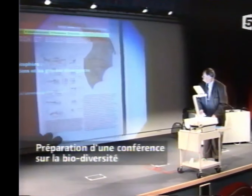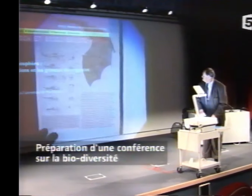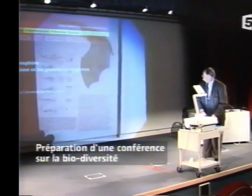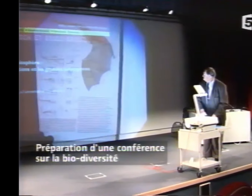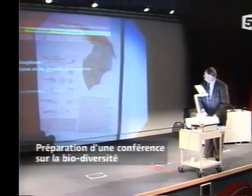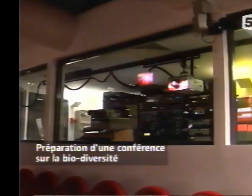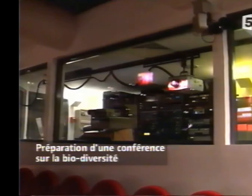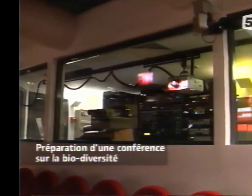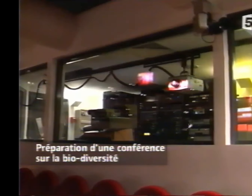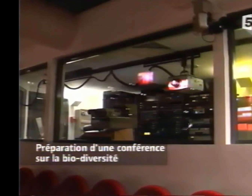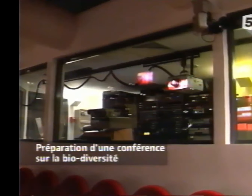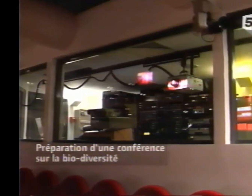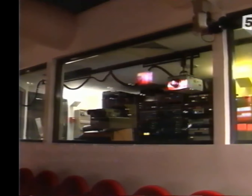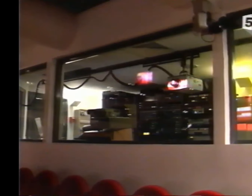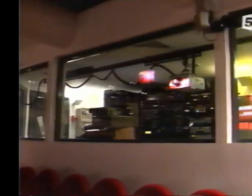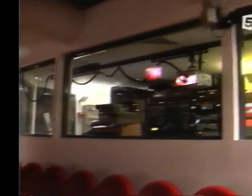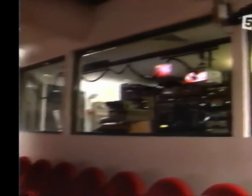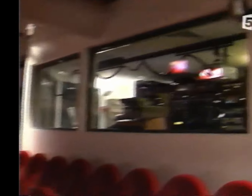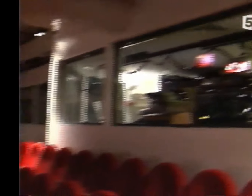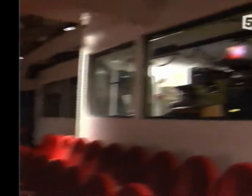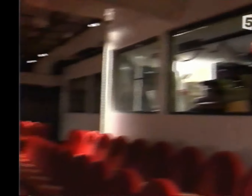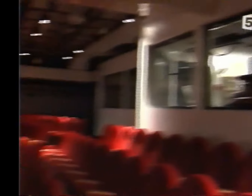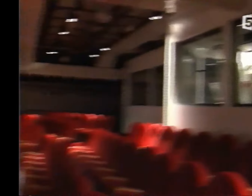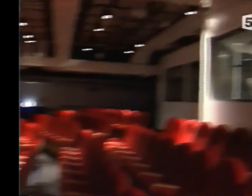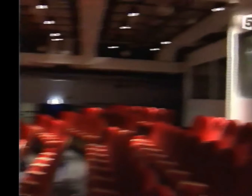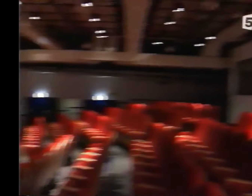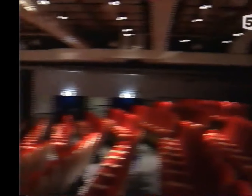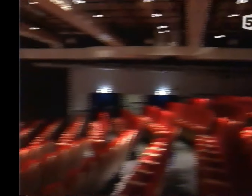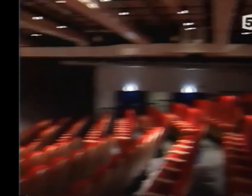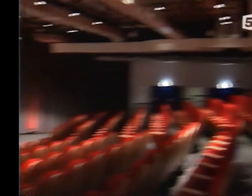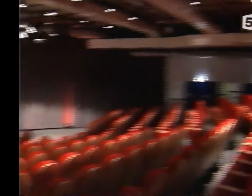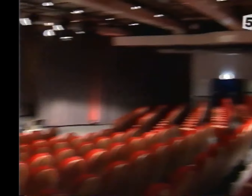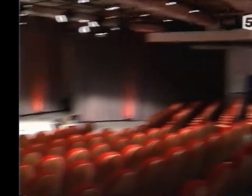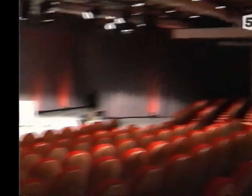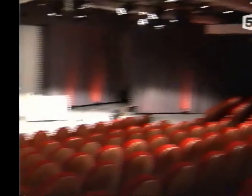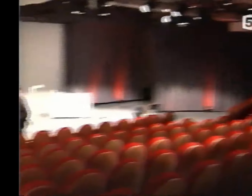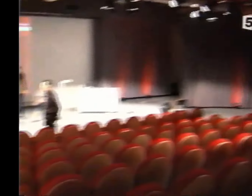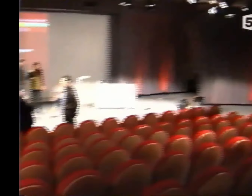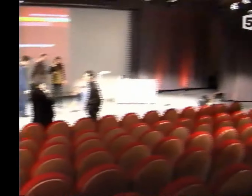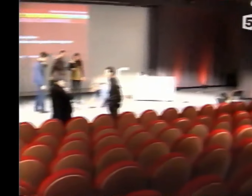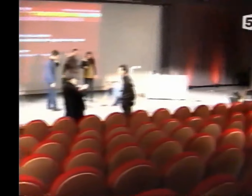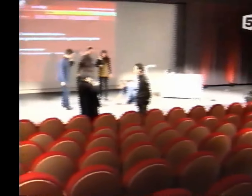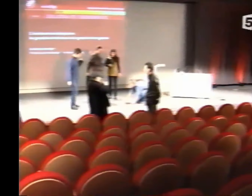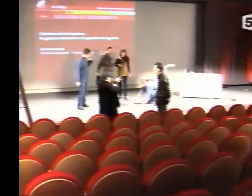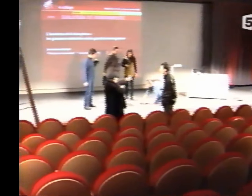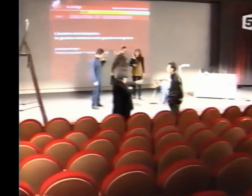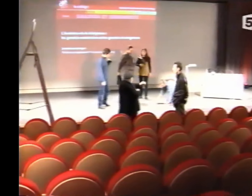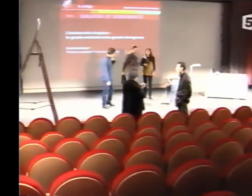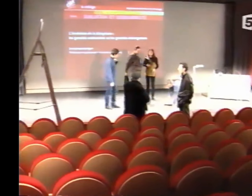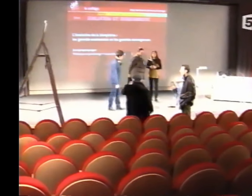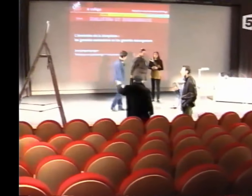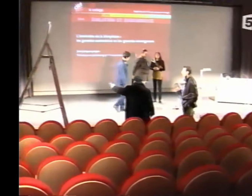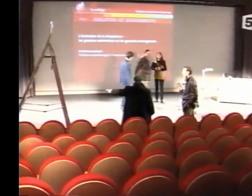Dis-moi, est-ce qu'on peut mettre l'orecro de ce côté ou de l'autre côté ? À 2 ou 3 mètres de l'orecro. Pour que l'interprète et l'intervenant ne soient pas trop loin, parce que sinon ça va fermer.